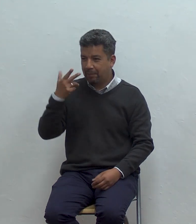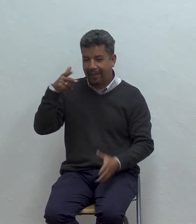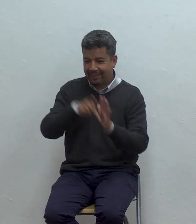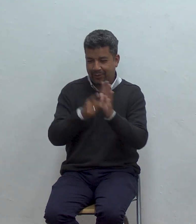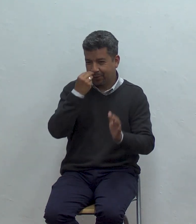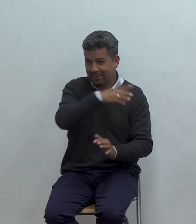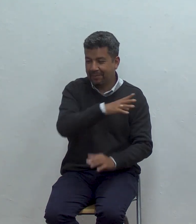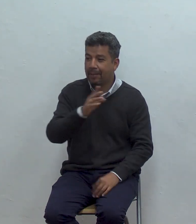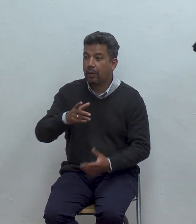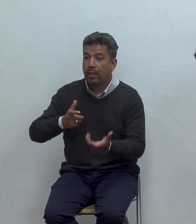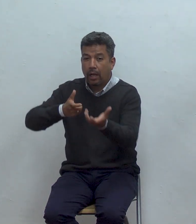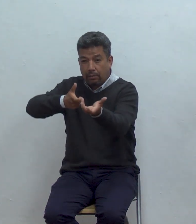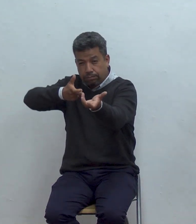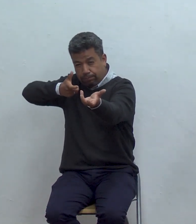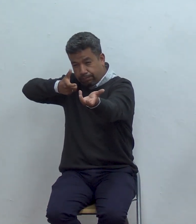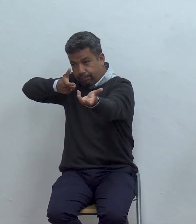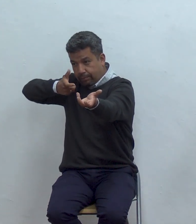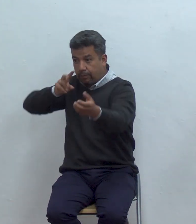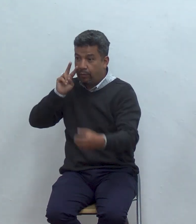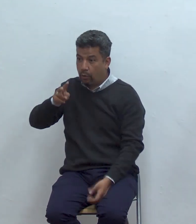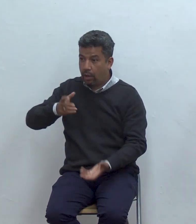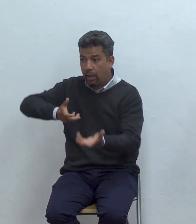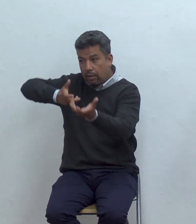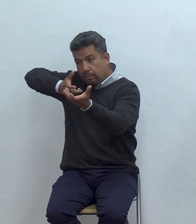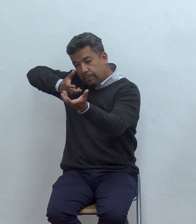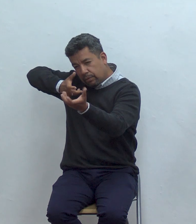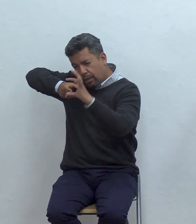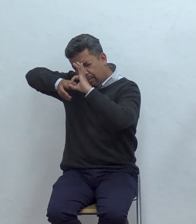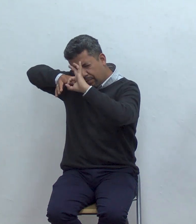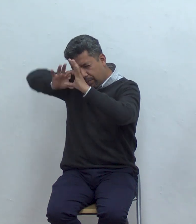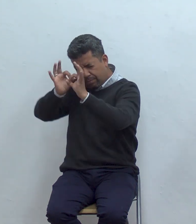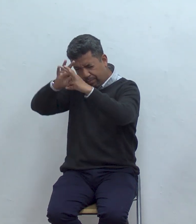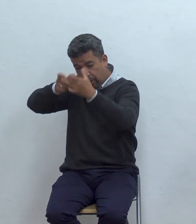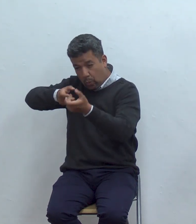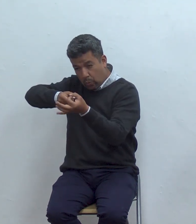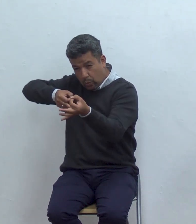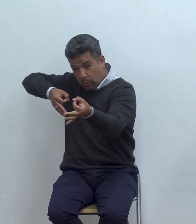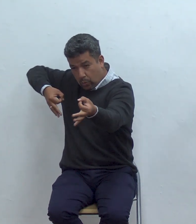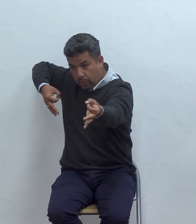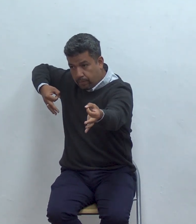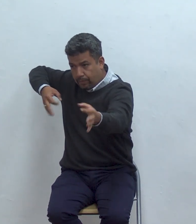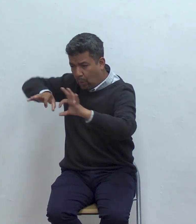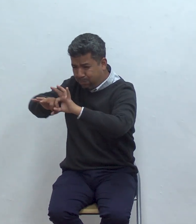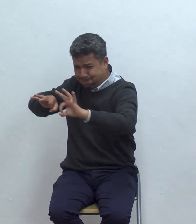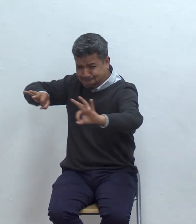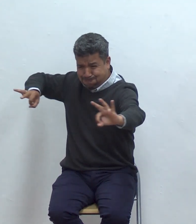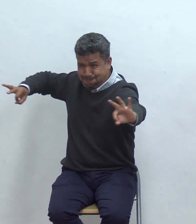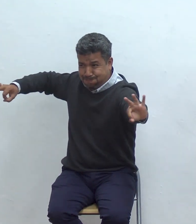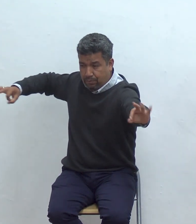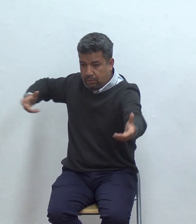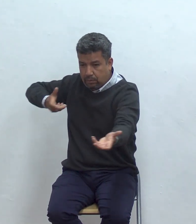Pero si usted tiene un rifle, ¿son los rifles de largo alcance? Para los francotiradores eso es una cosa